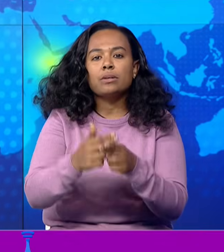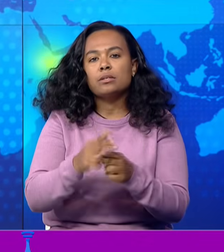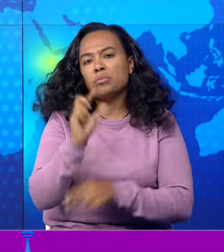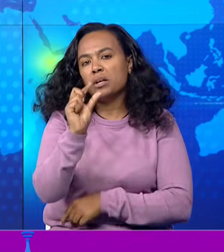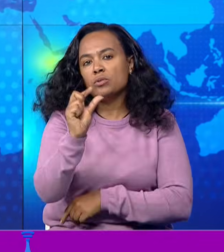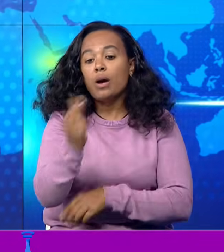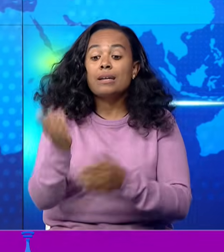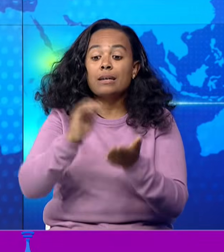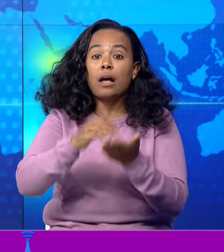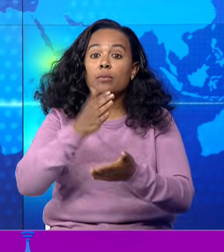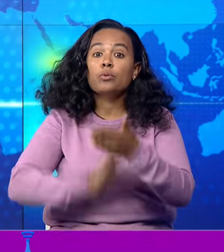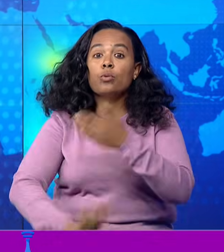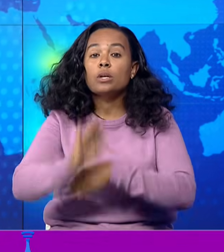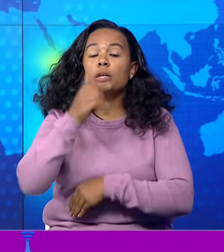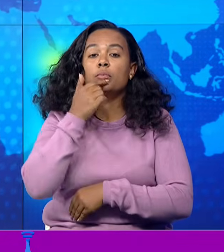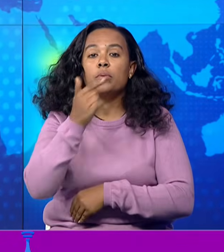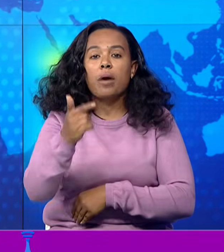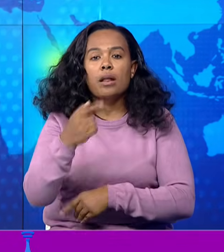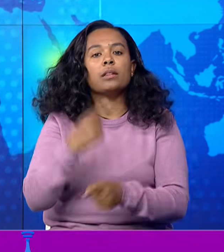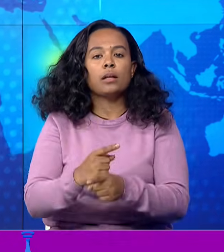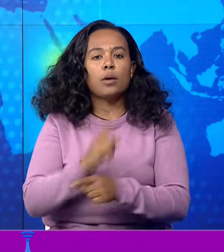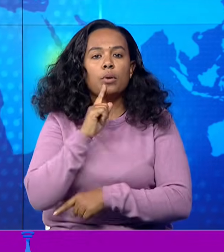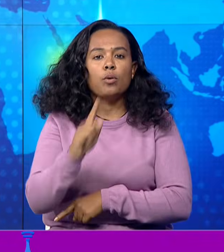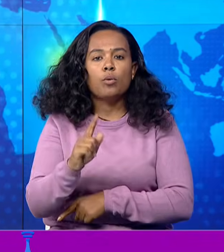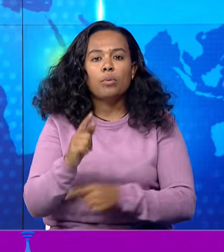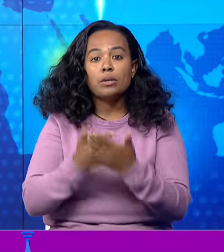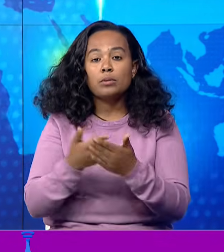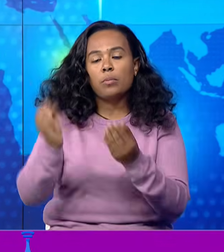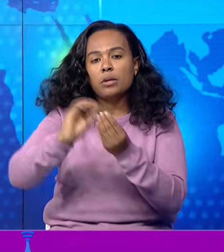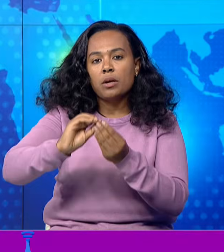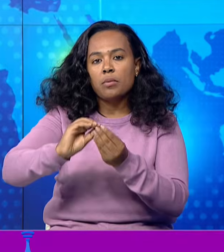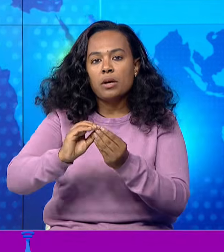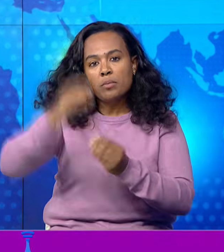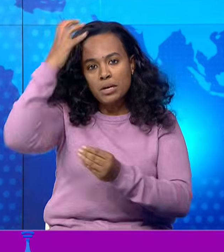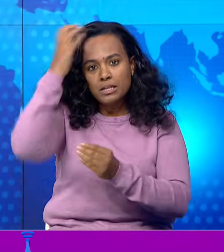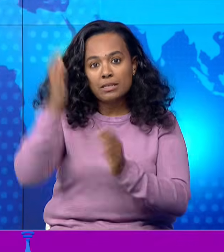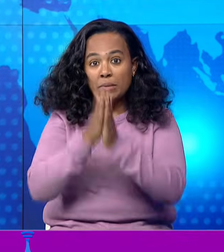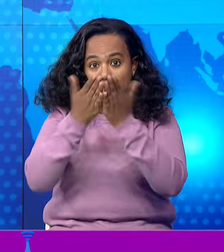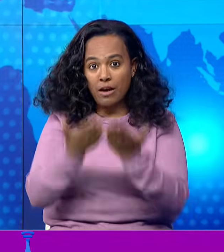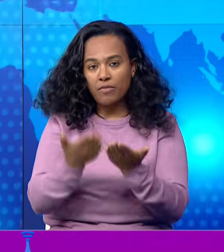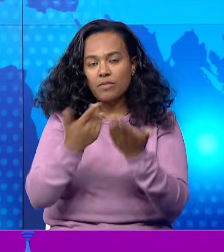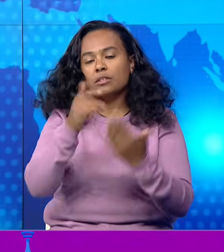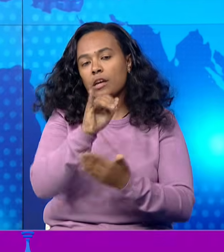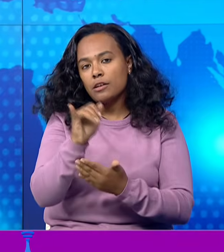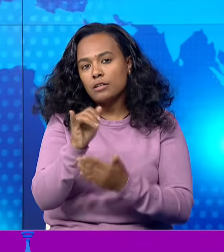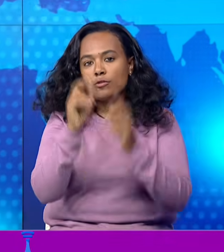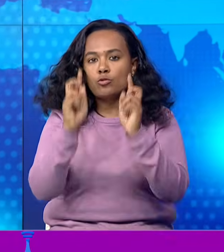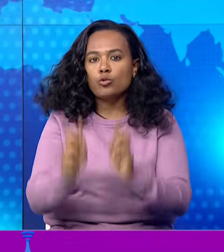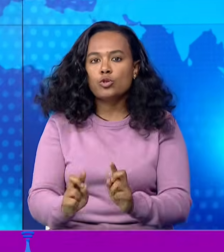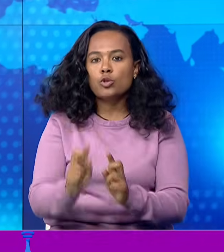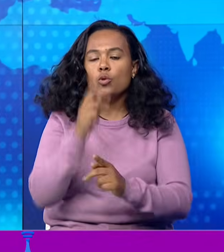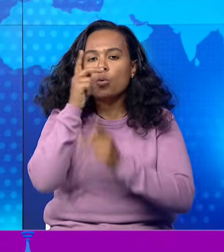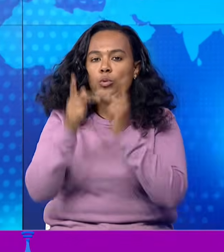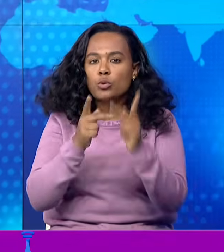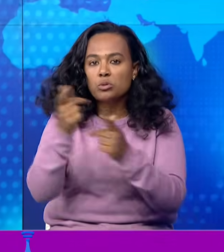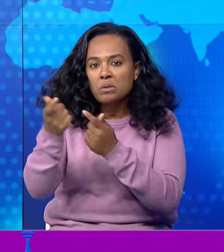ያንስበታል። ዳግም ተወለደ ቢባል ተገቢ ይሆናል። በእርግጥ በመደመር መንግስት መጽሐፍ እንደተከተበው እንዲህ ያሉ ቅርሶችን እምቅ የጎብኚዎች